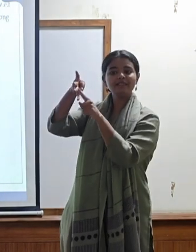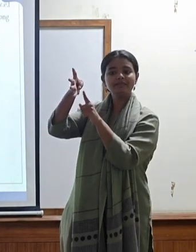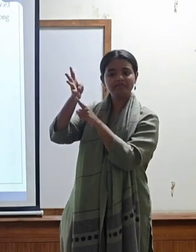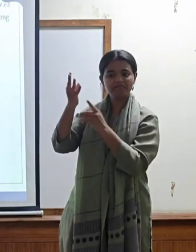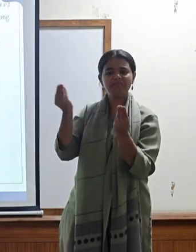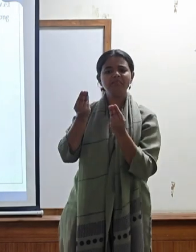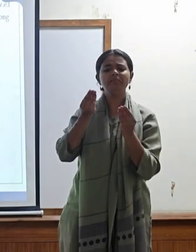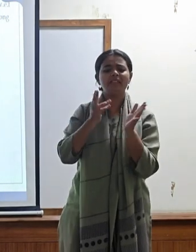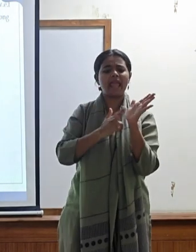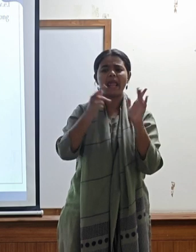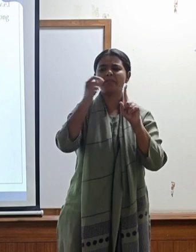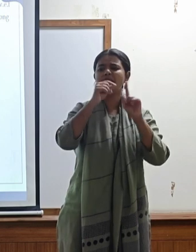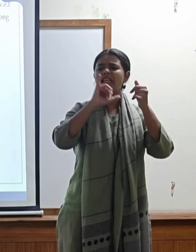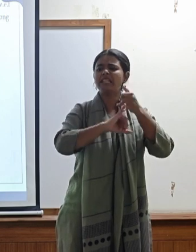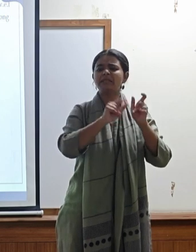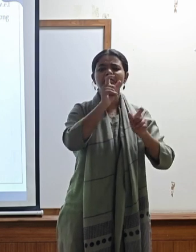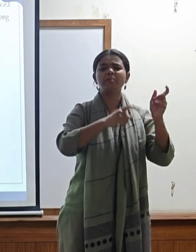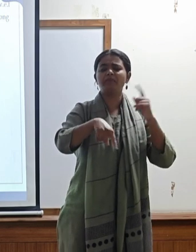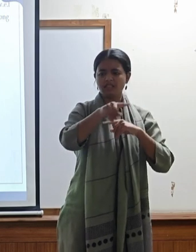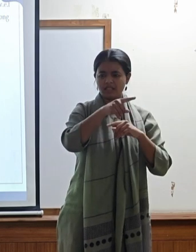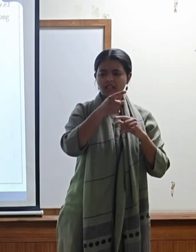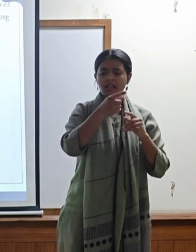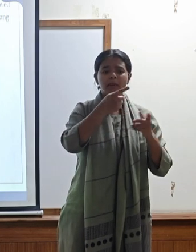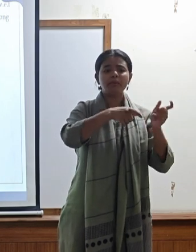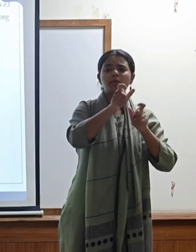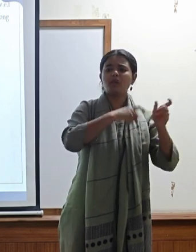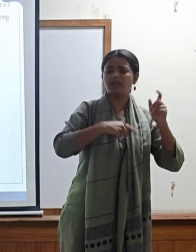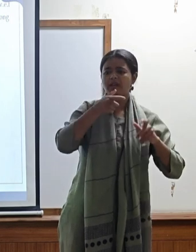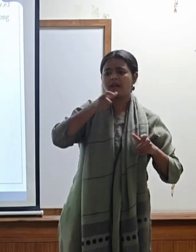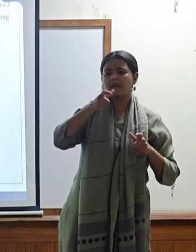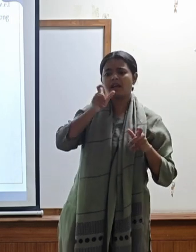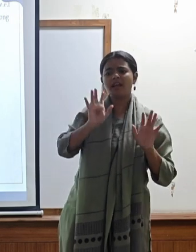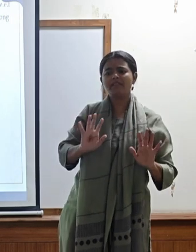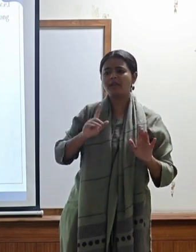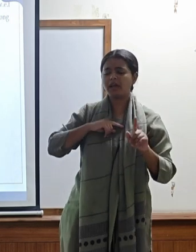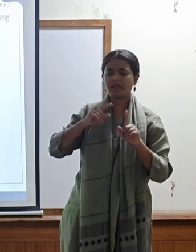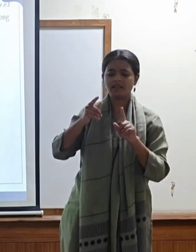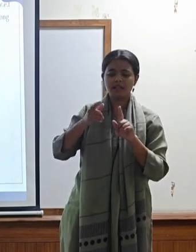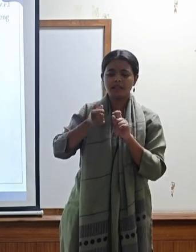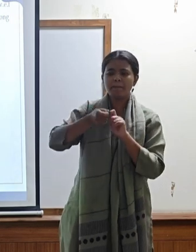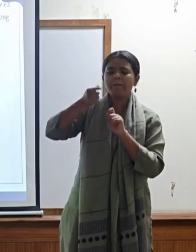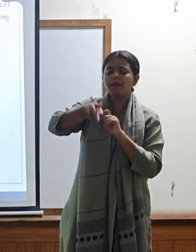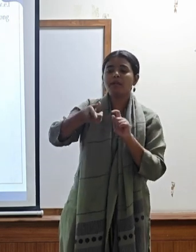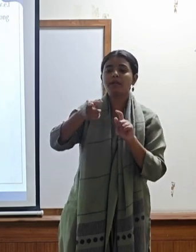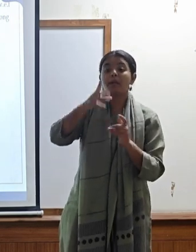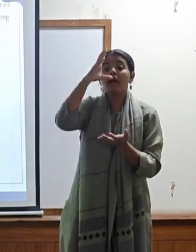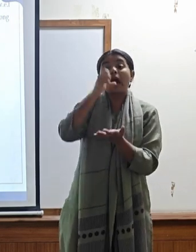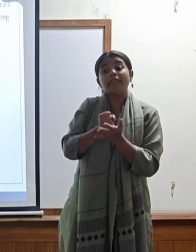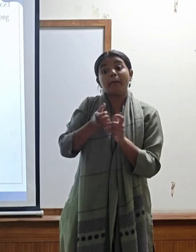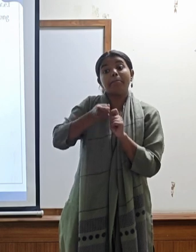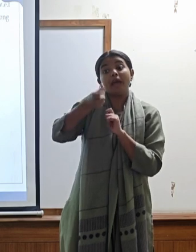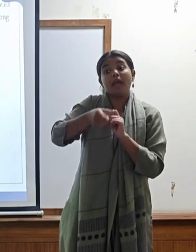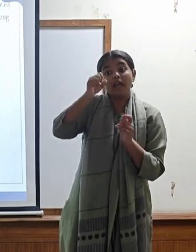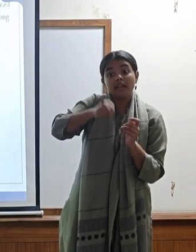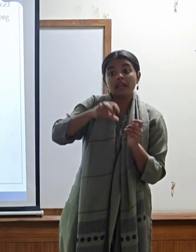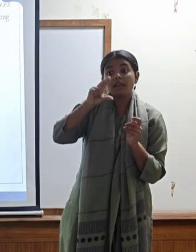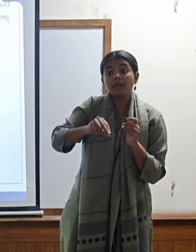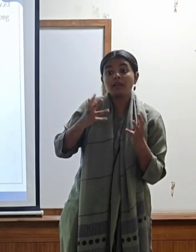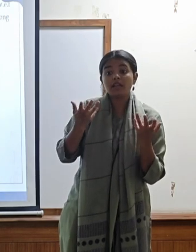that there is no predictable pension. That means there is no surety कि हमें कितना pension मिलेगा.